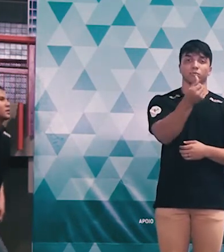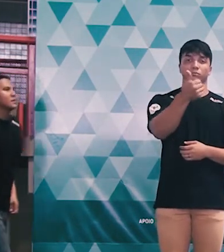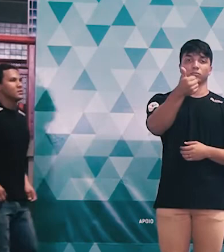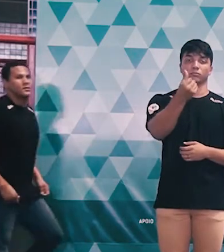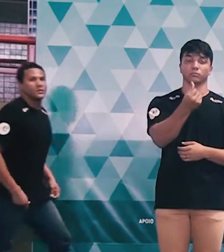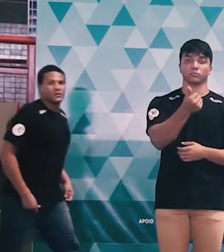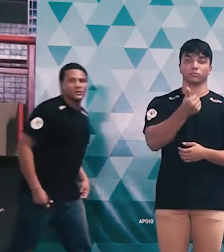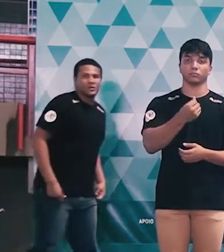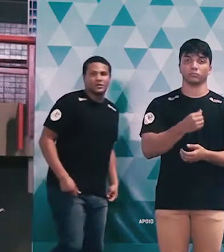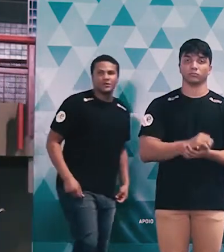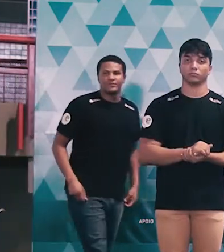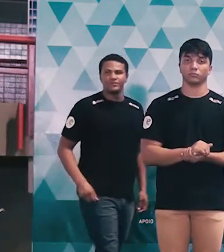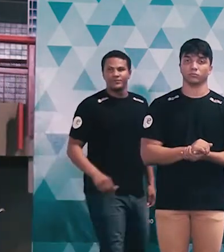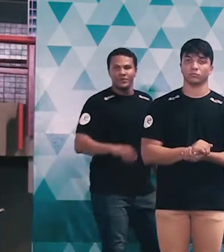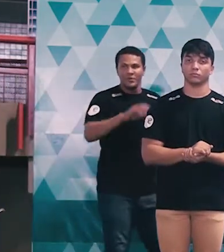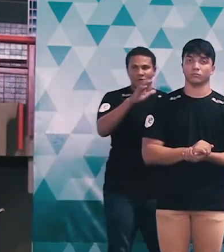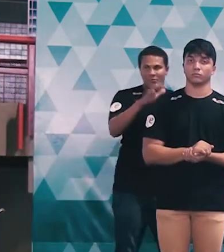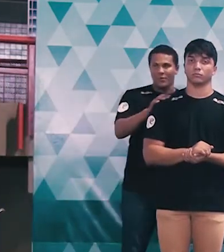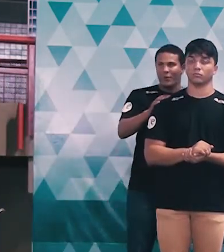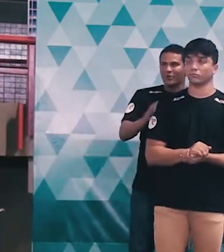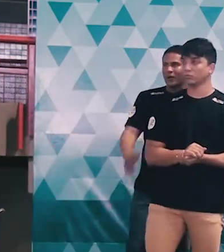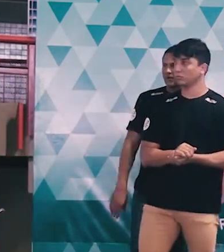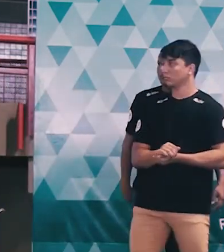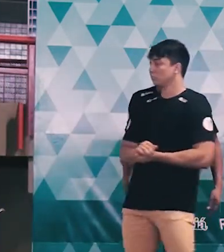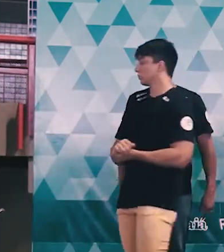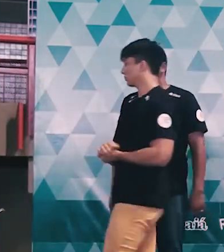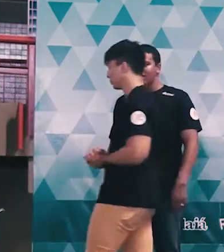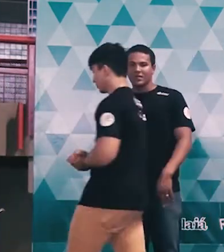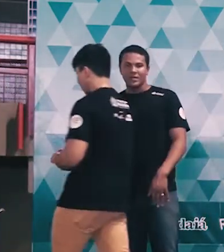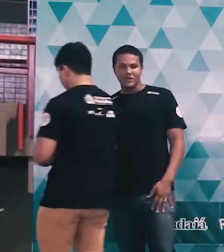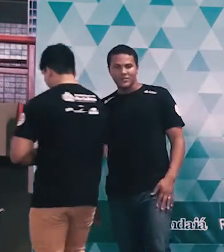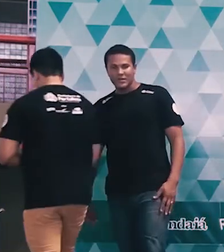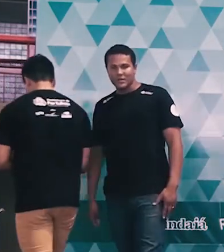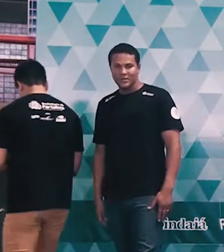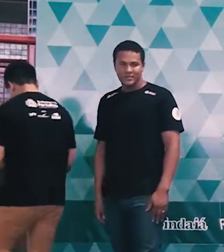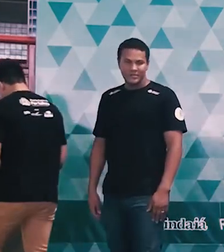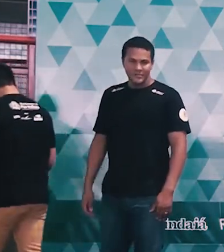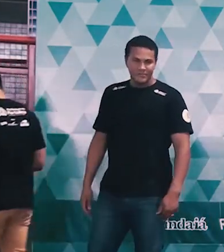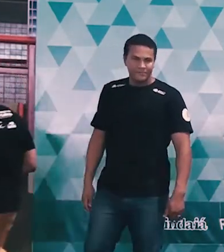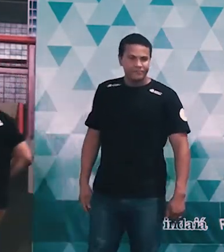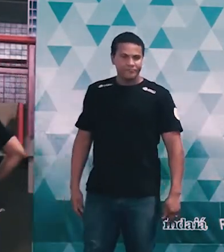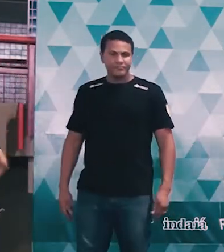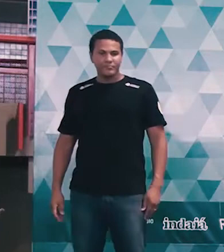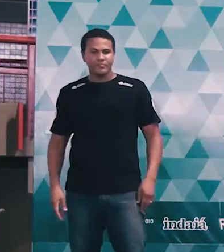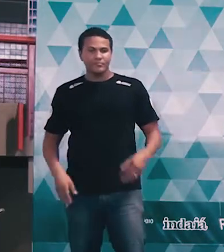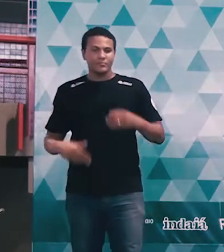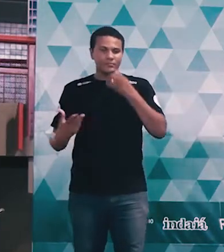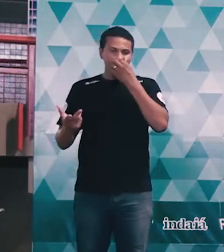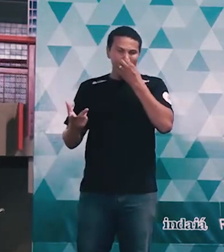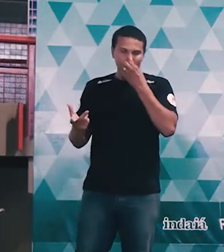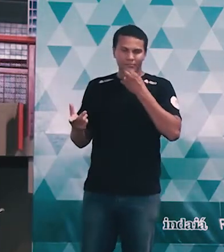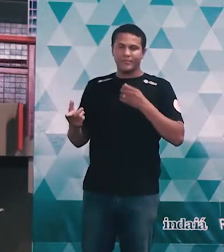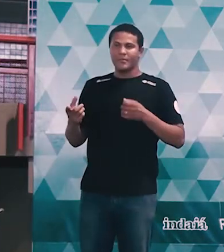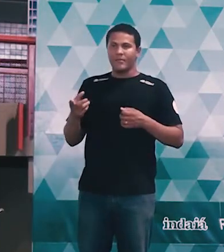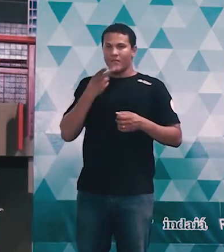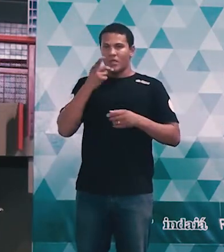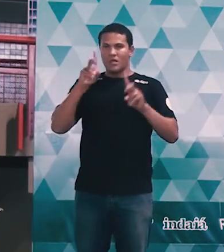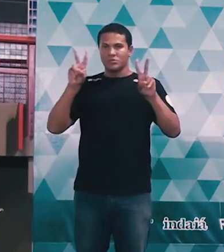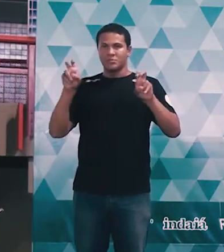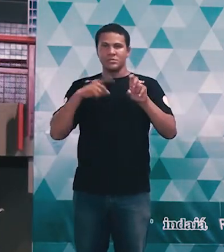16, tá? Eu vou trabalhar com vocês hoje, pessoal, a segunda parte da estatística.